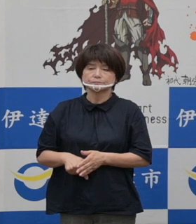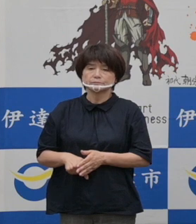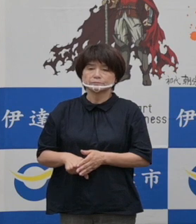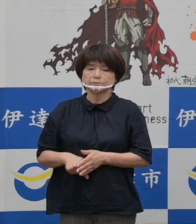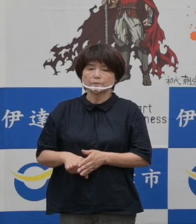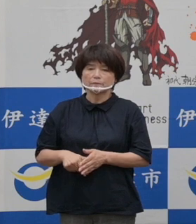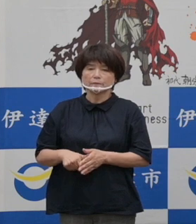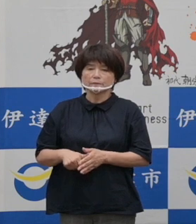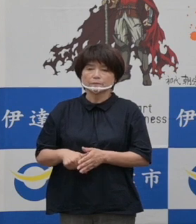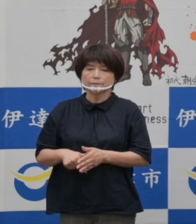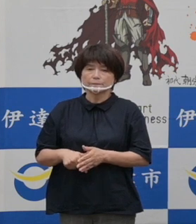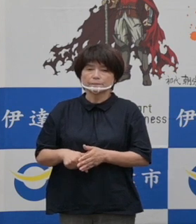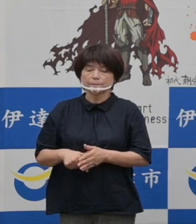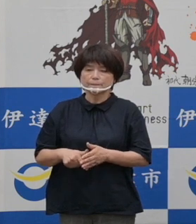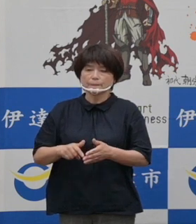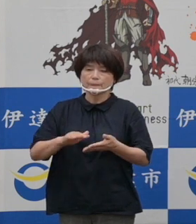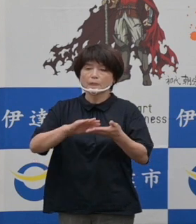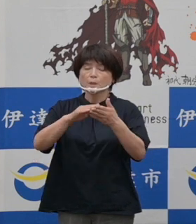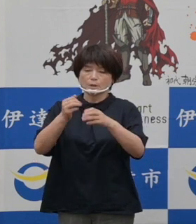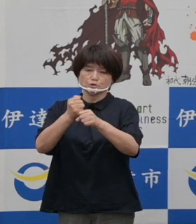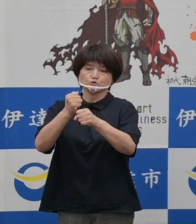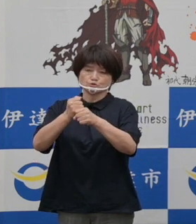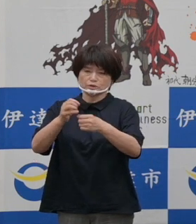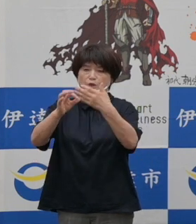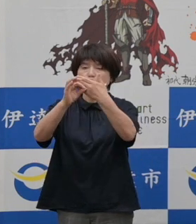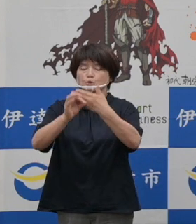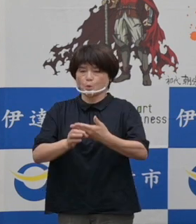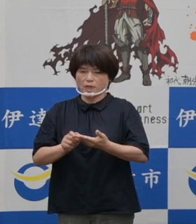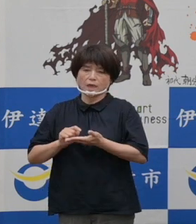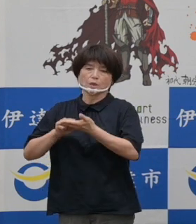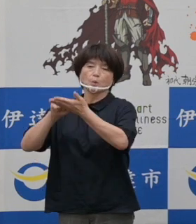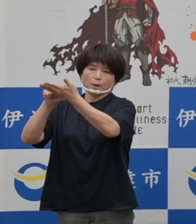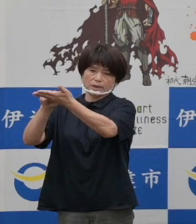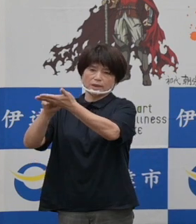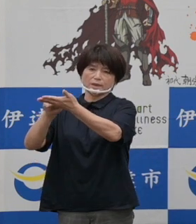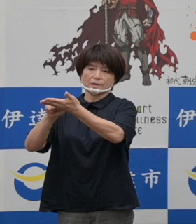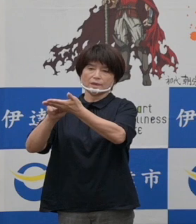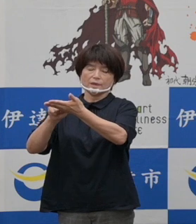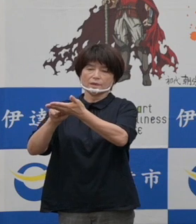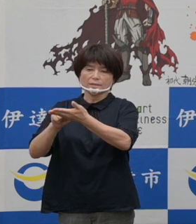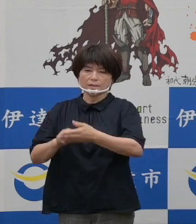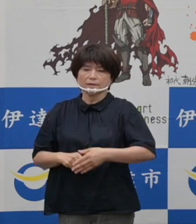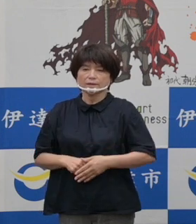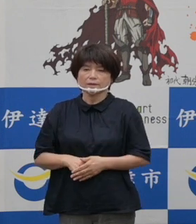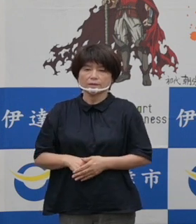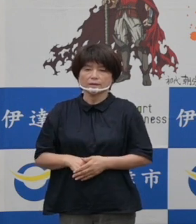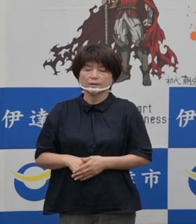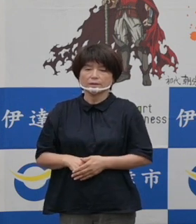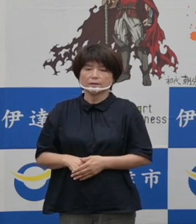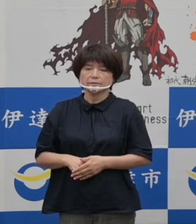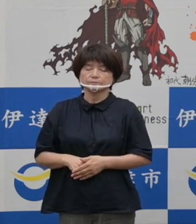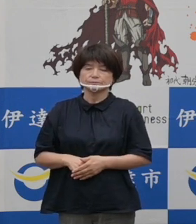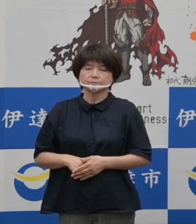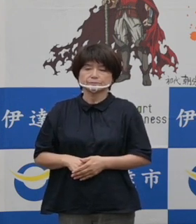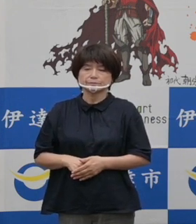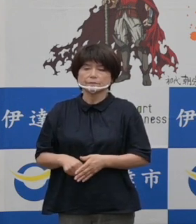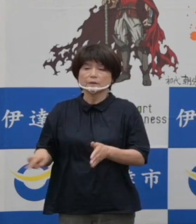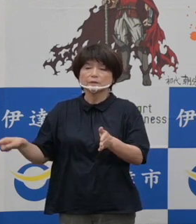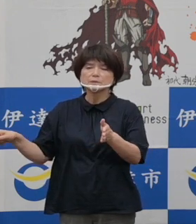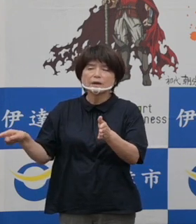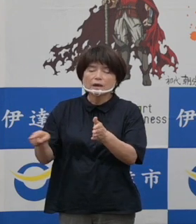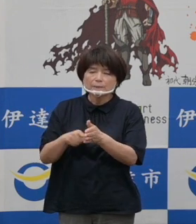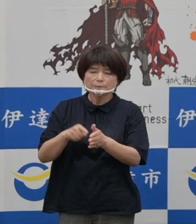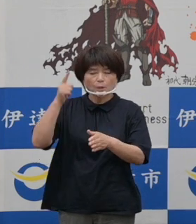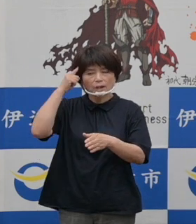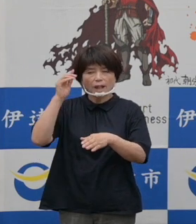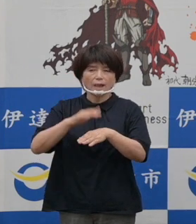署町条例ですか、それの届け出をしていくということですので、まあ、今までもそういう、こう考え方で進めて